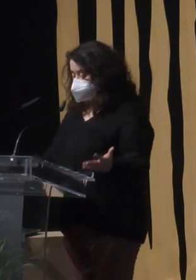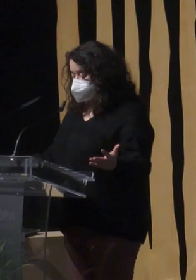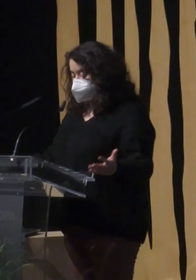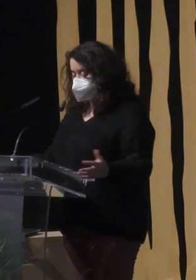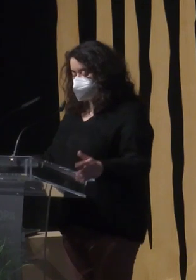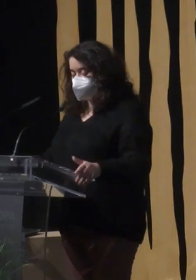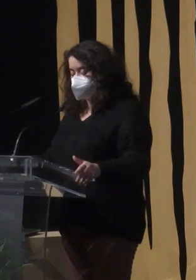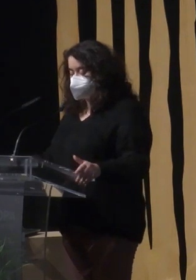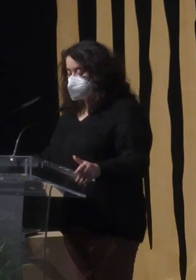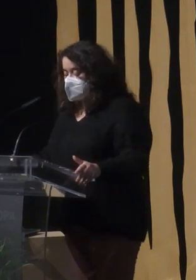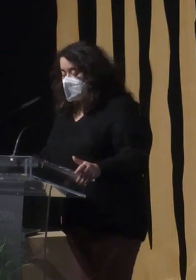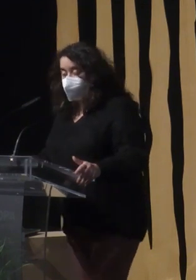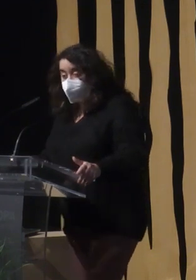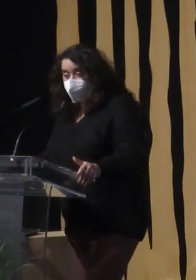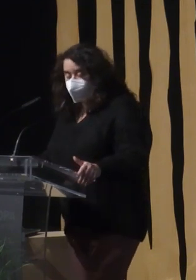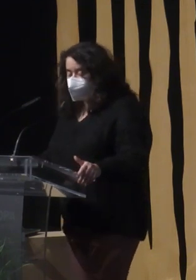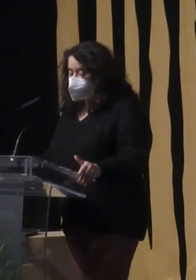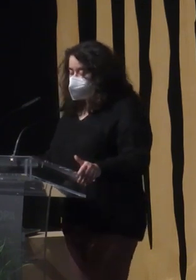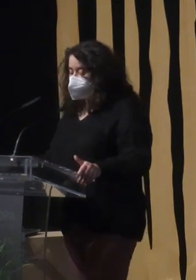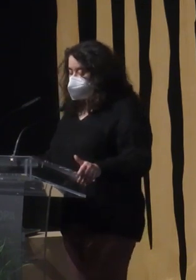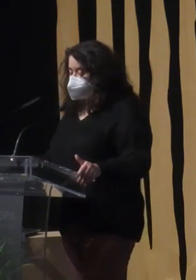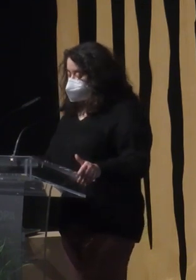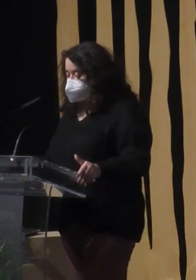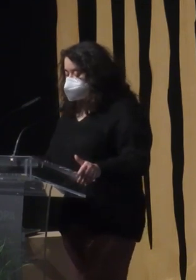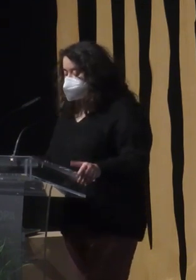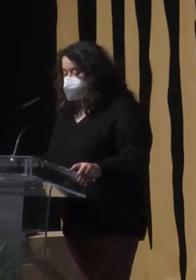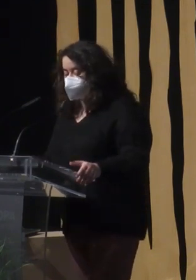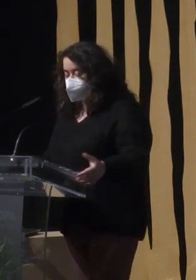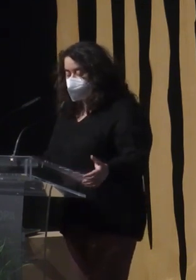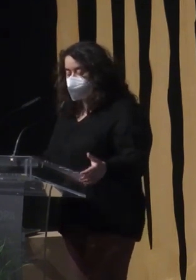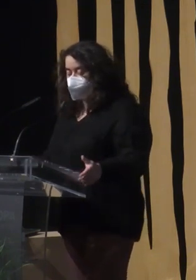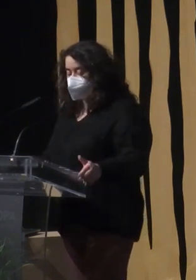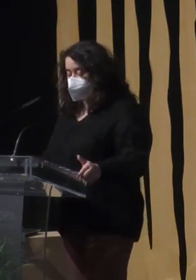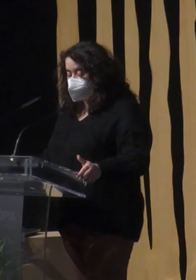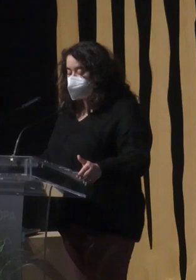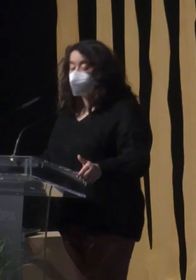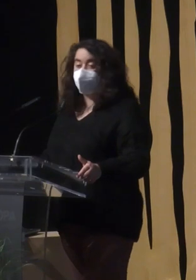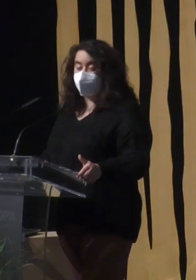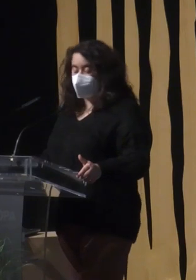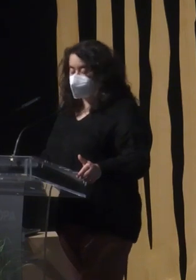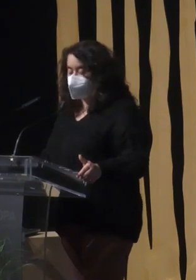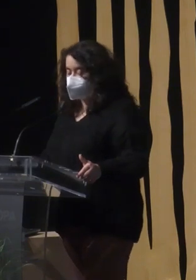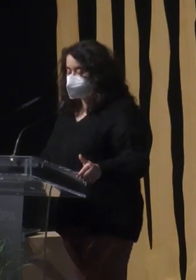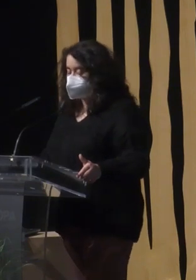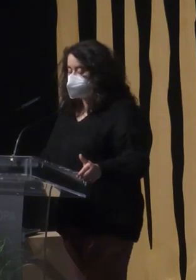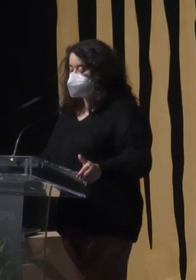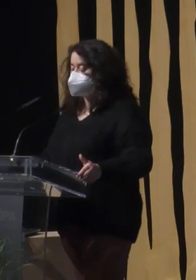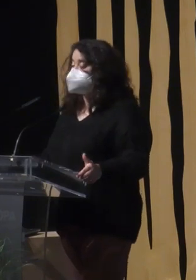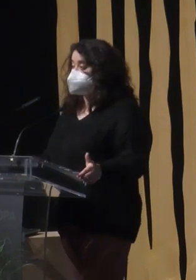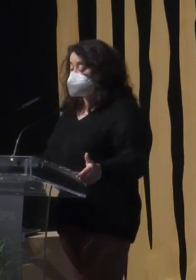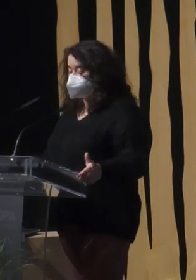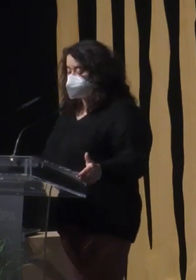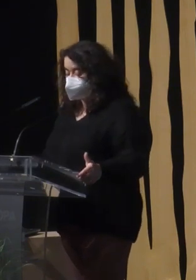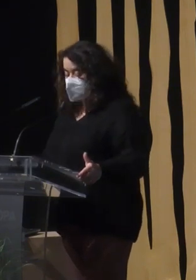de 700 personas. En marzo de 2020, Vitoria-Gasteiz fue elegida ciudad coordinadora de la Red Estatal de